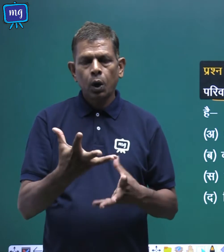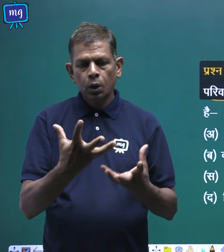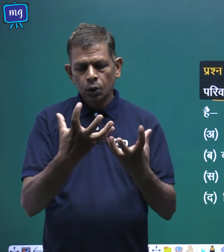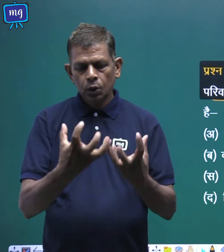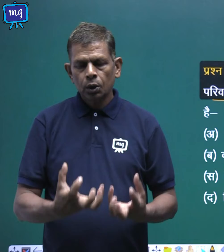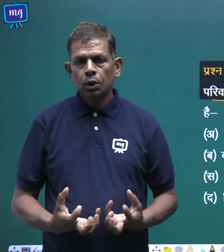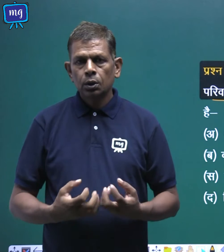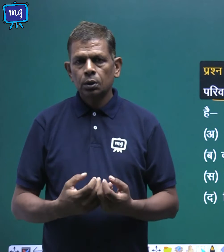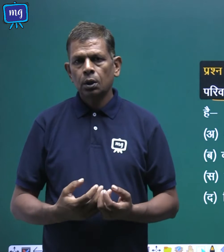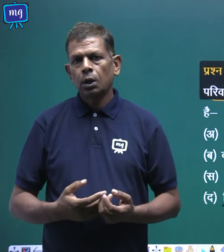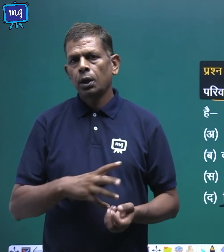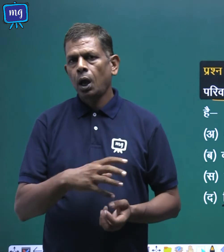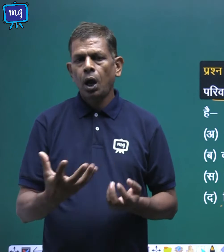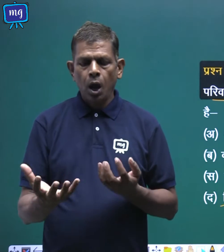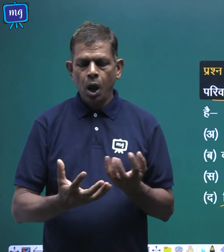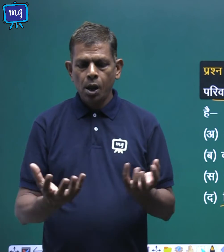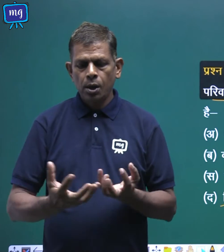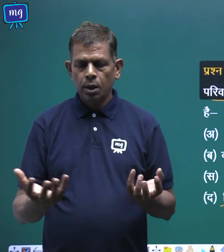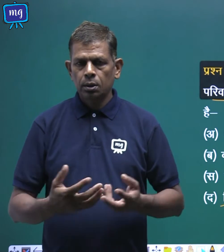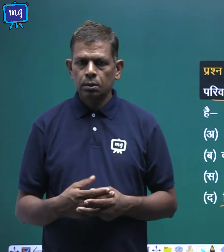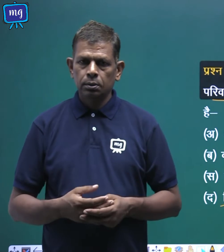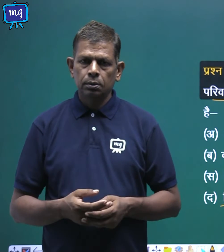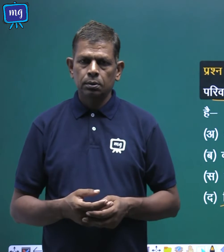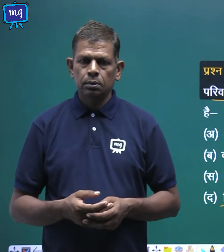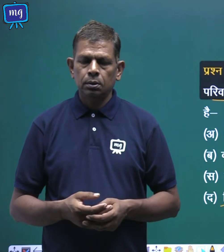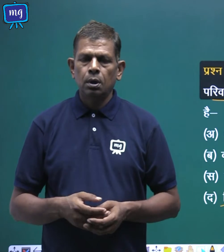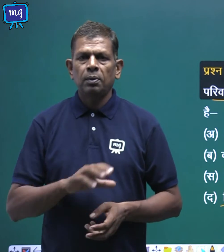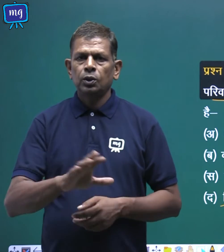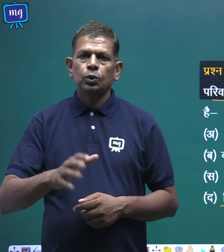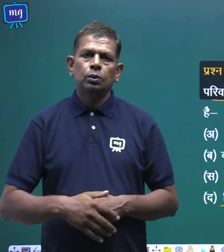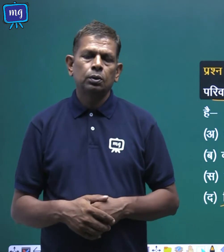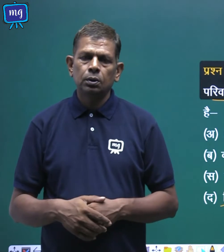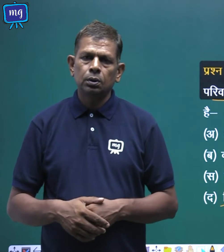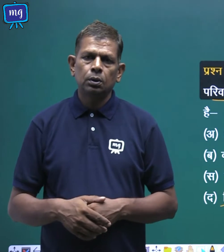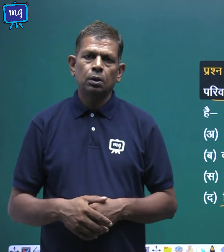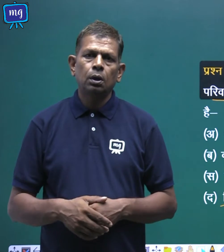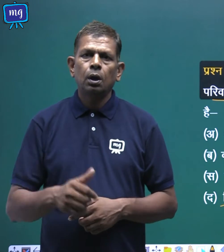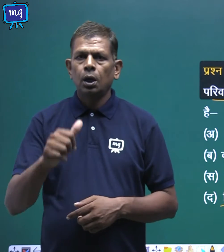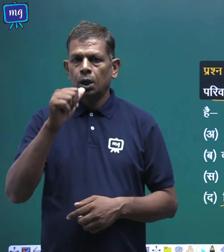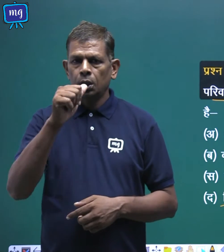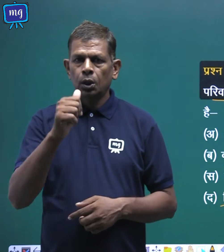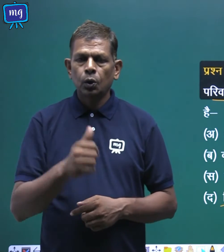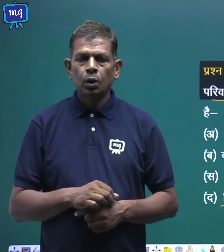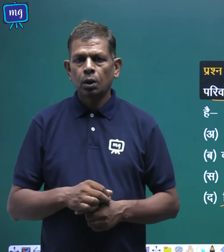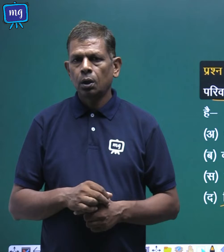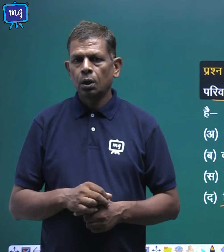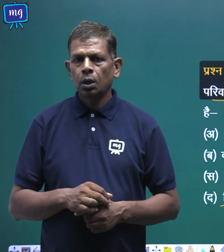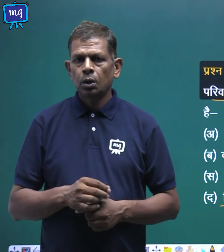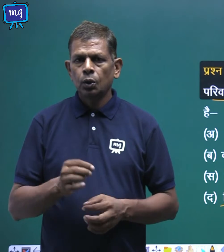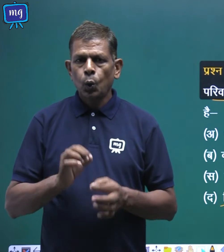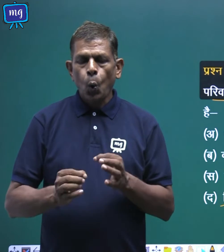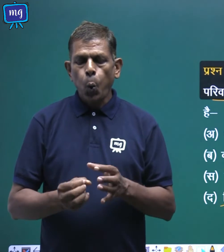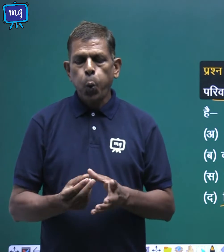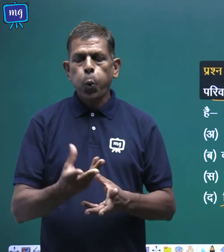निस्तारण या निस्यंदन। बच्चों, जल को वाष्प में बदलने